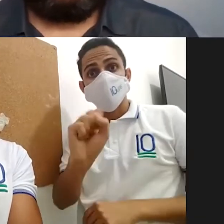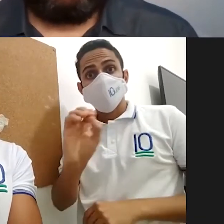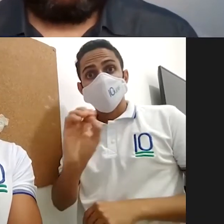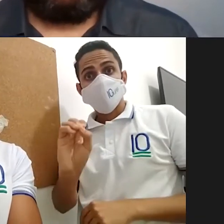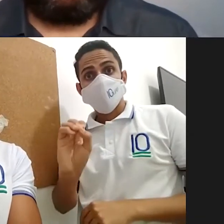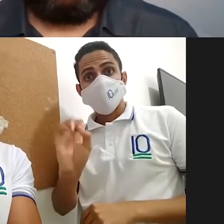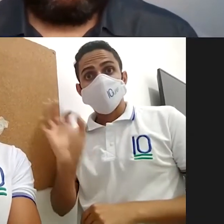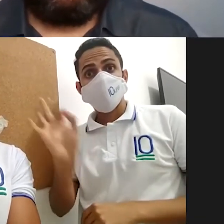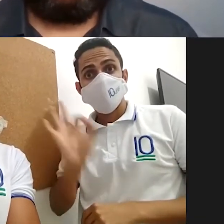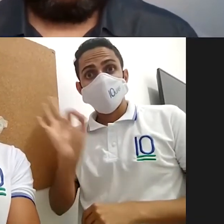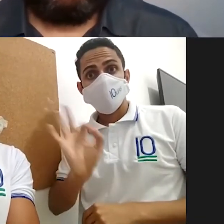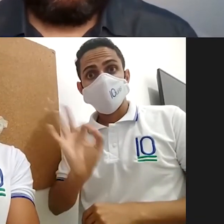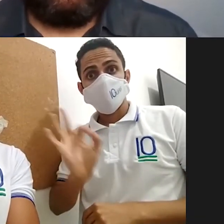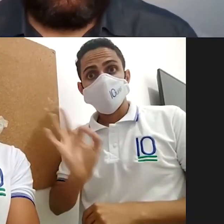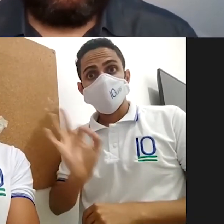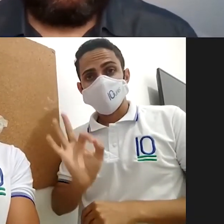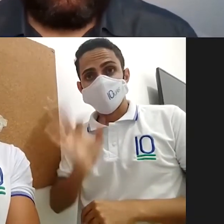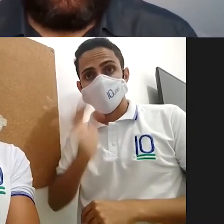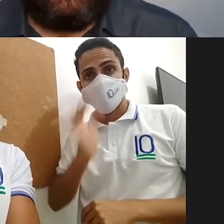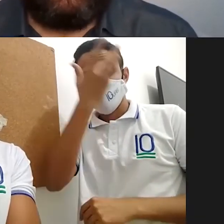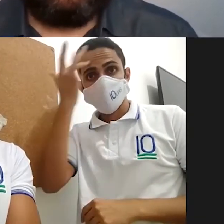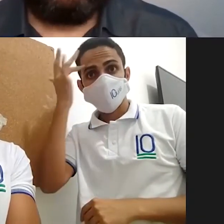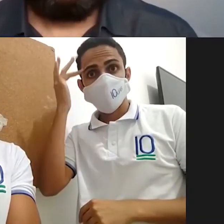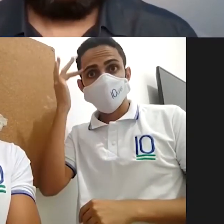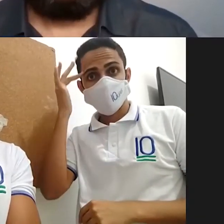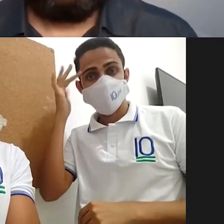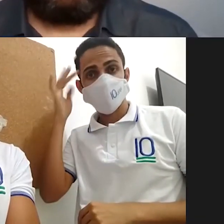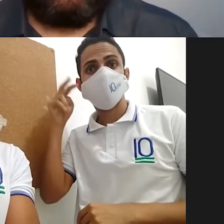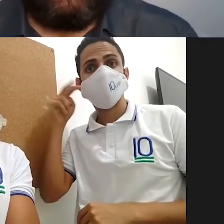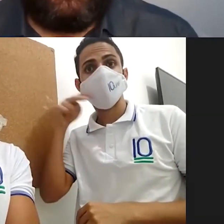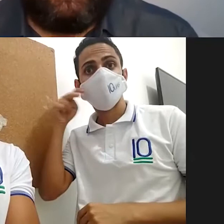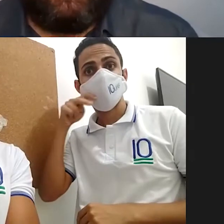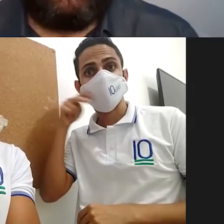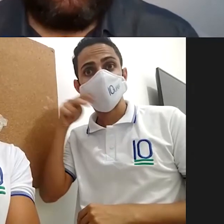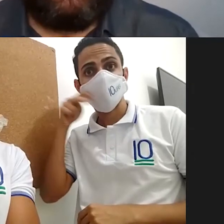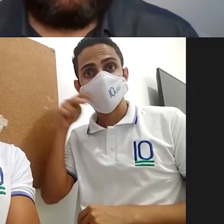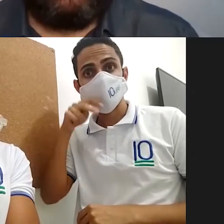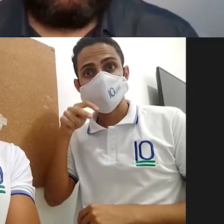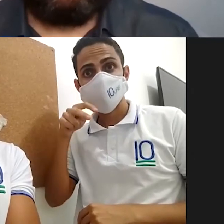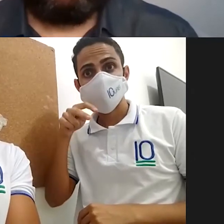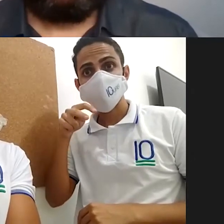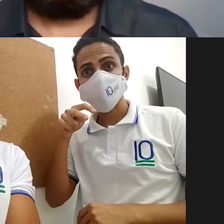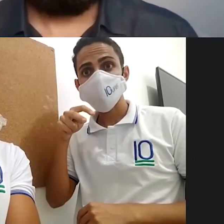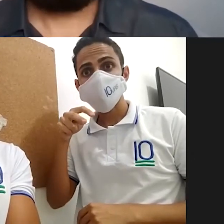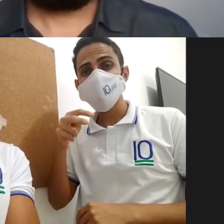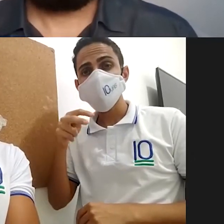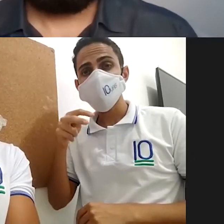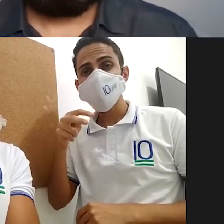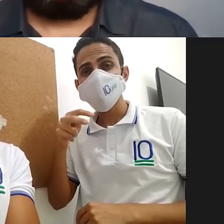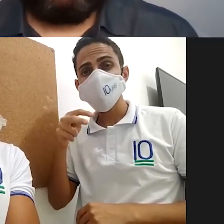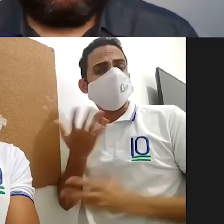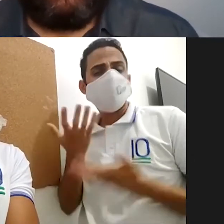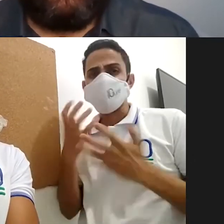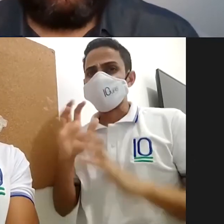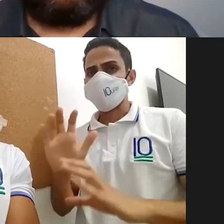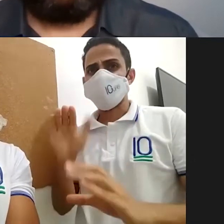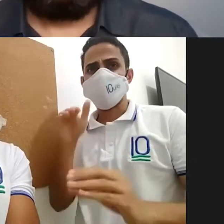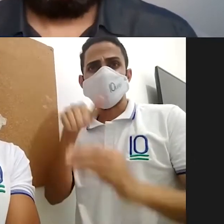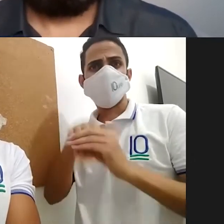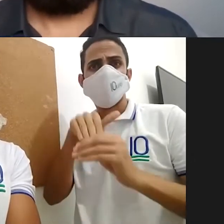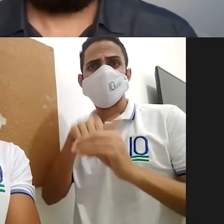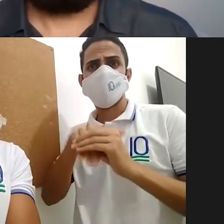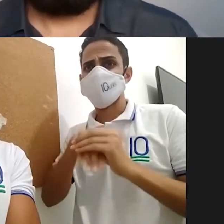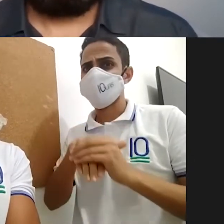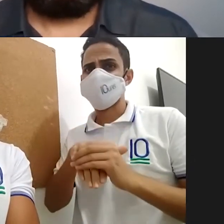1.000 pessoas, 800 pessoas disseram não votar em nenhum dos vereadores ou não saber ainda em quem votar. Ou seja,